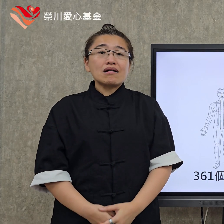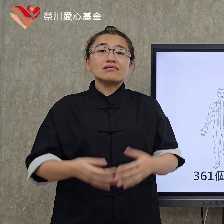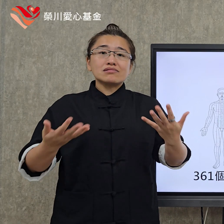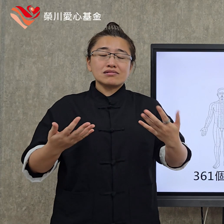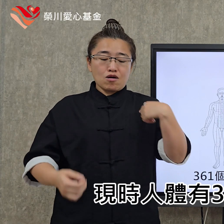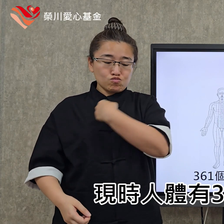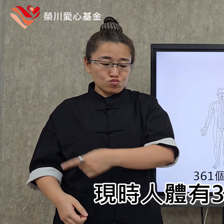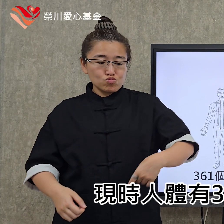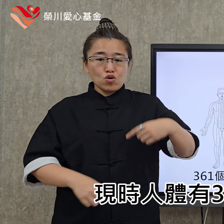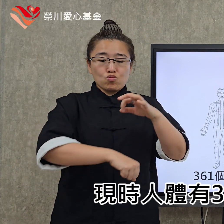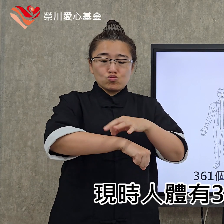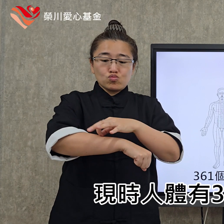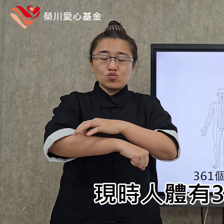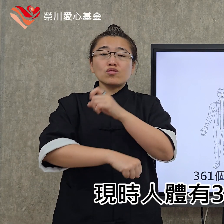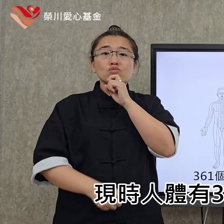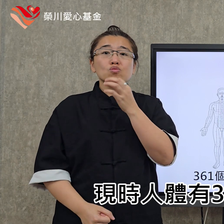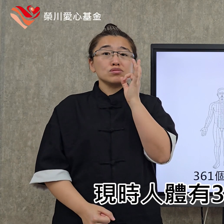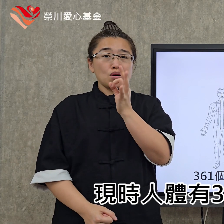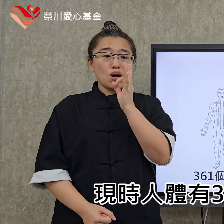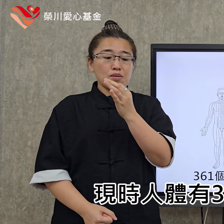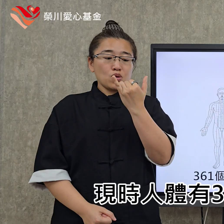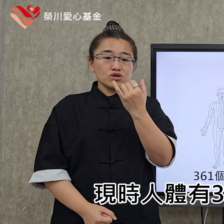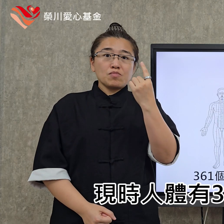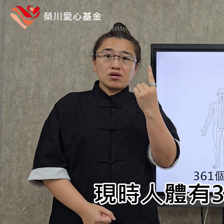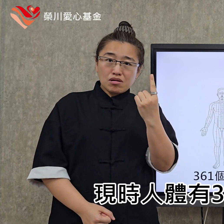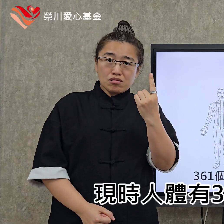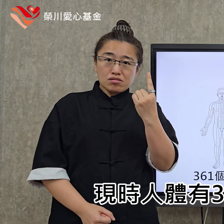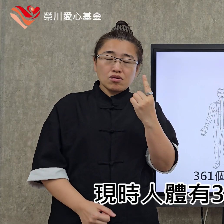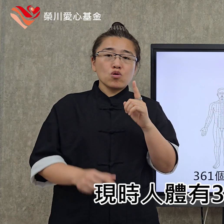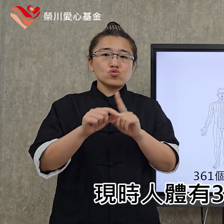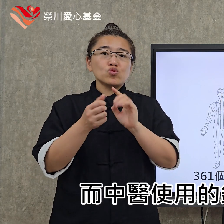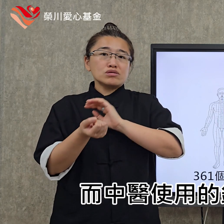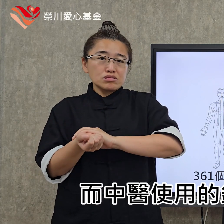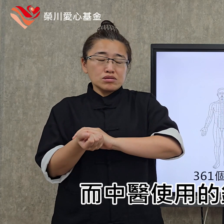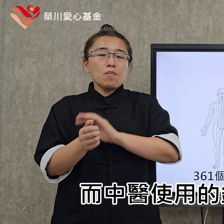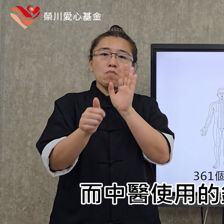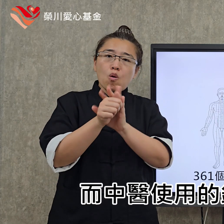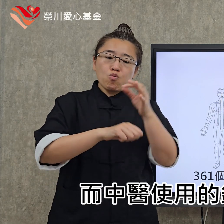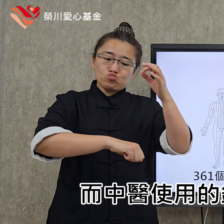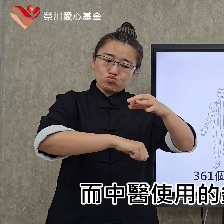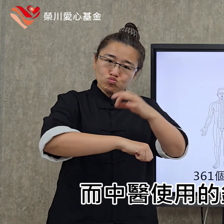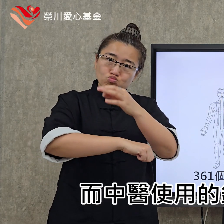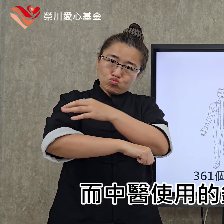現時人體有361個經穴，而中醫使用嘅針灸同埋推